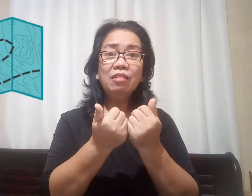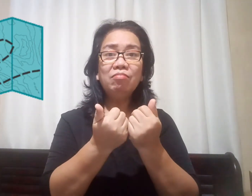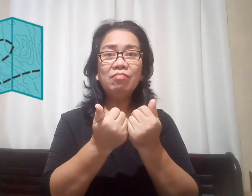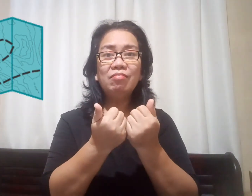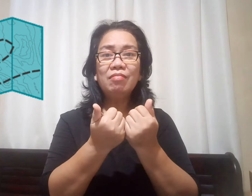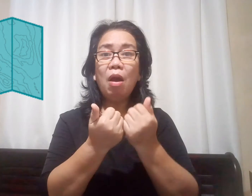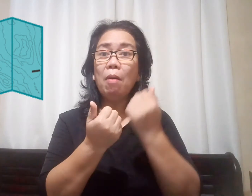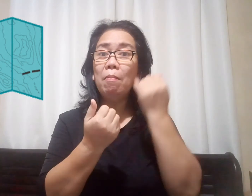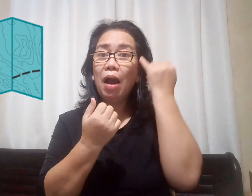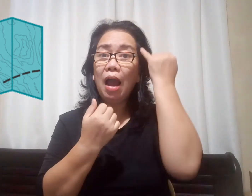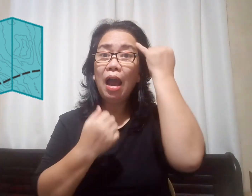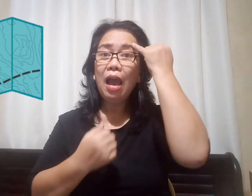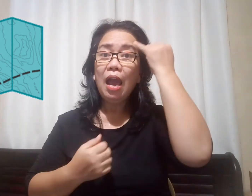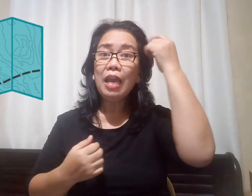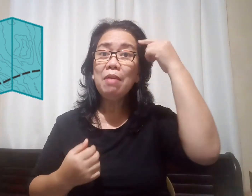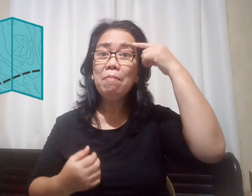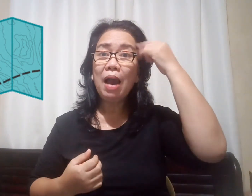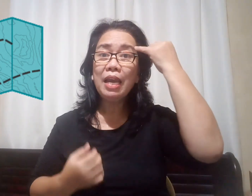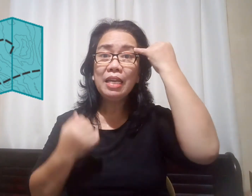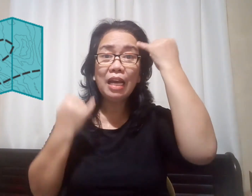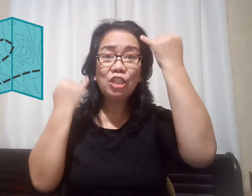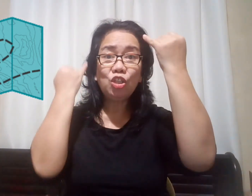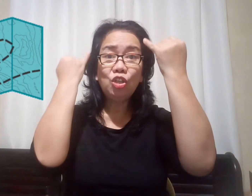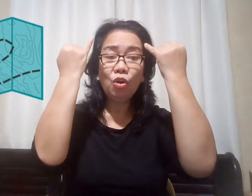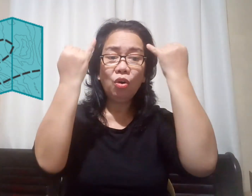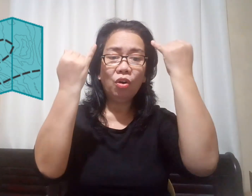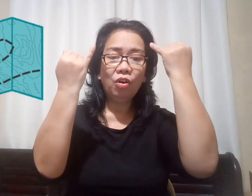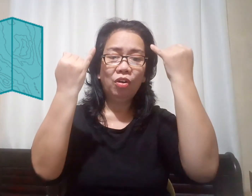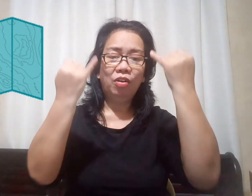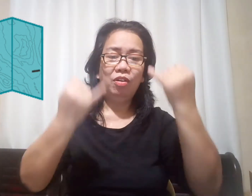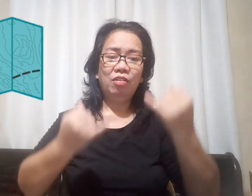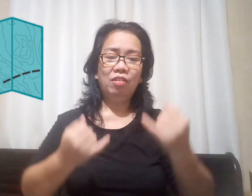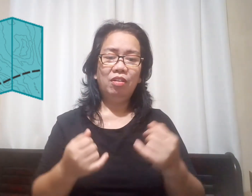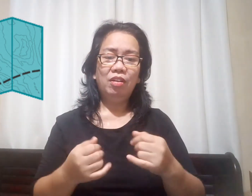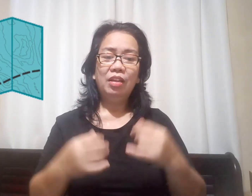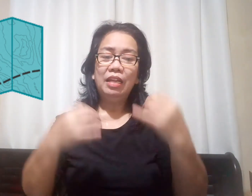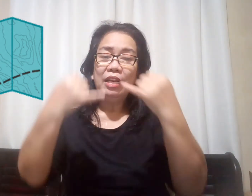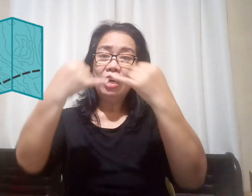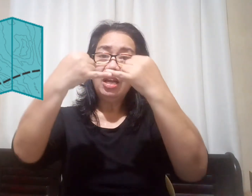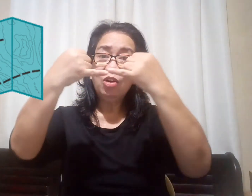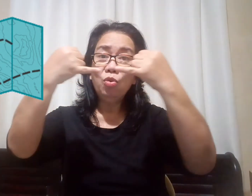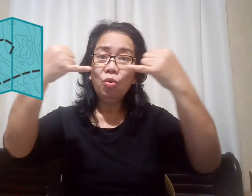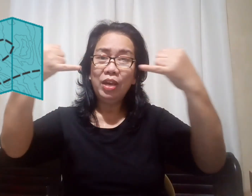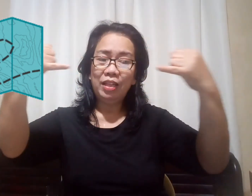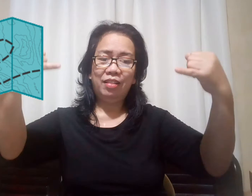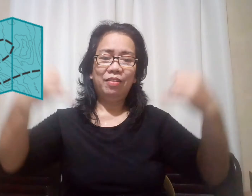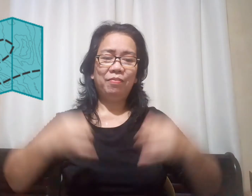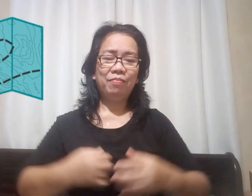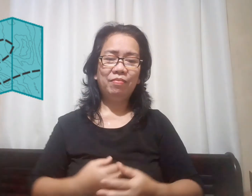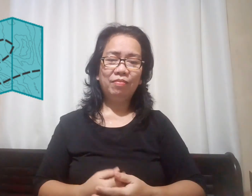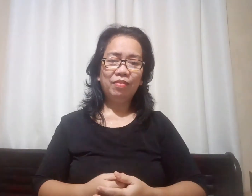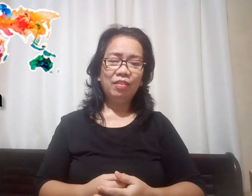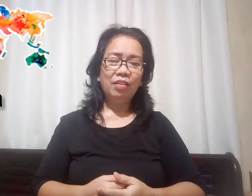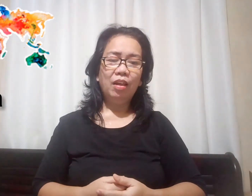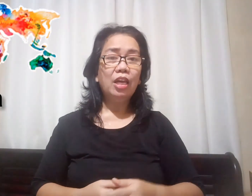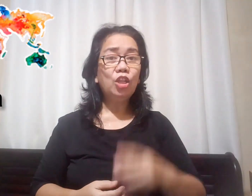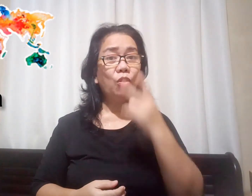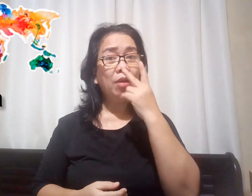mga imahinasyong guhit. Ito ay